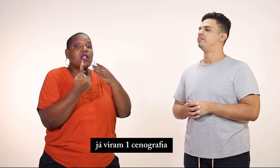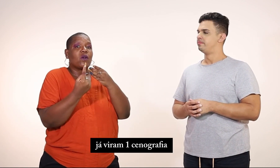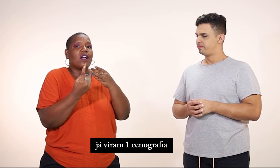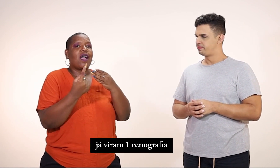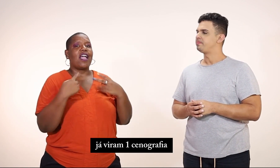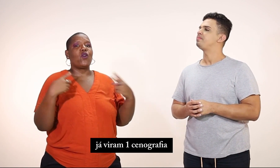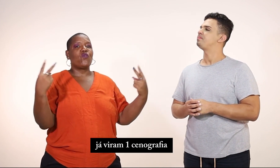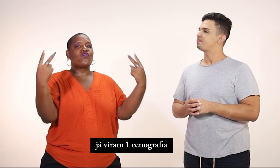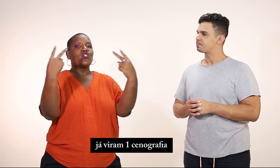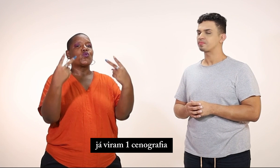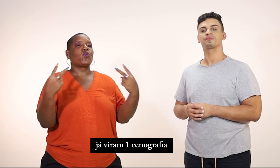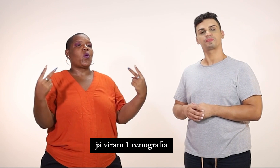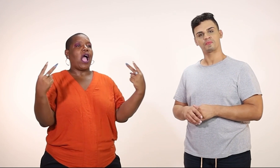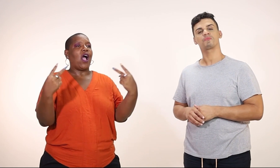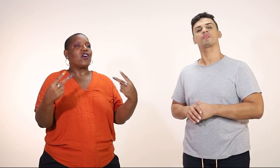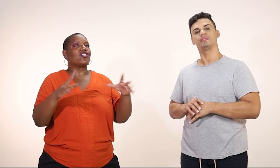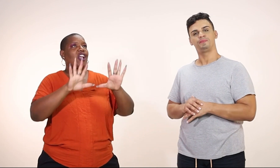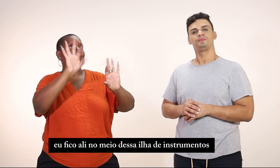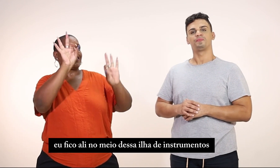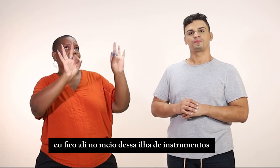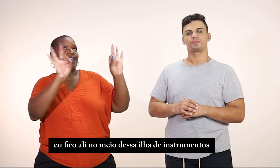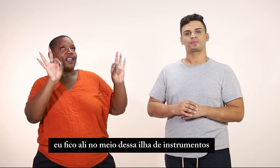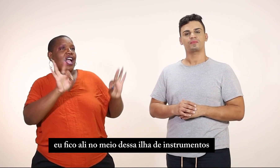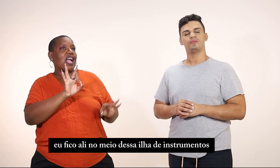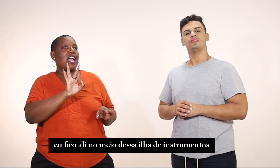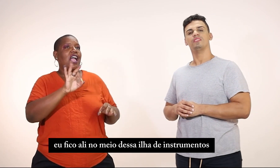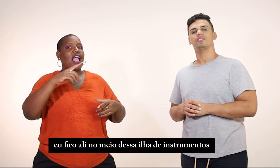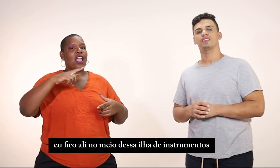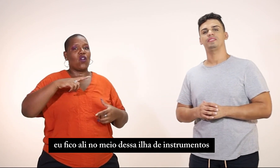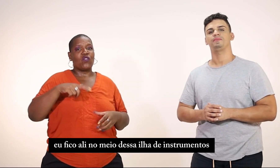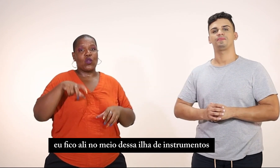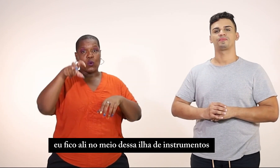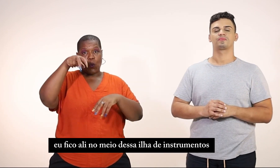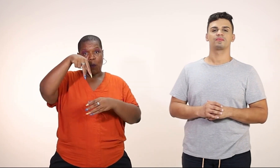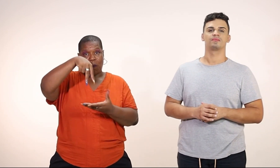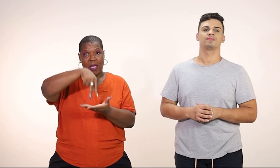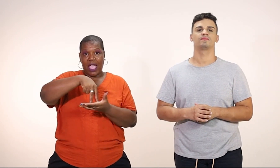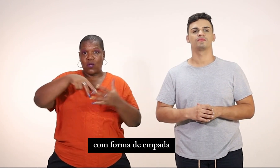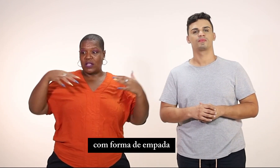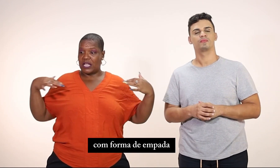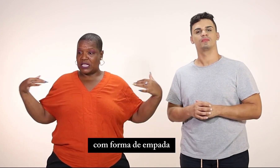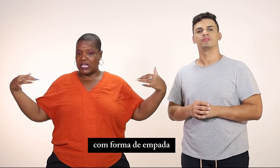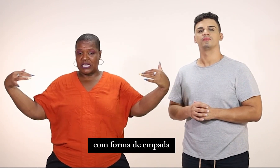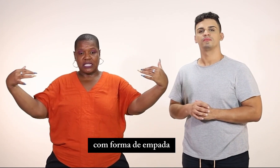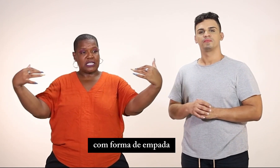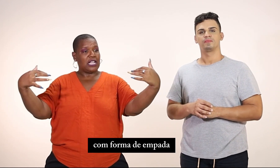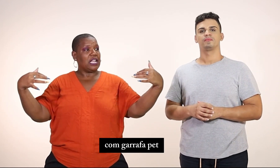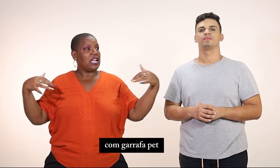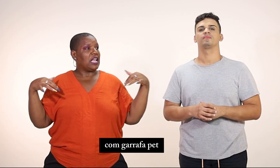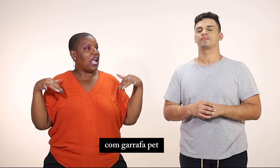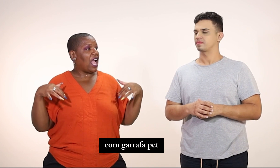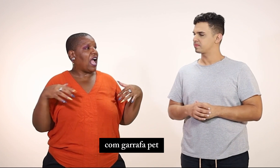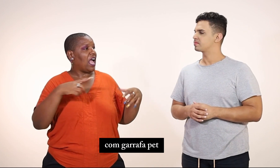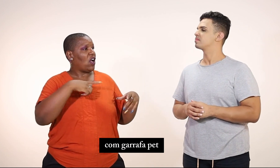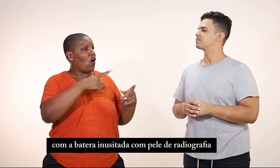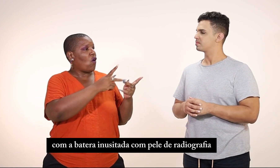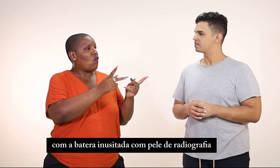viram uma cenografia. Eu fico ali no meio dessa ilha de instrumentos, com forma de empada, com garrafa PET, com uma